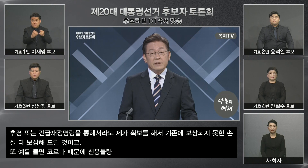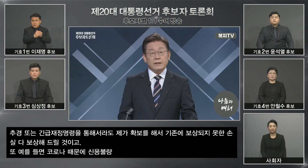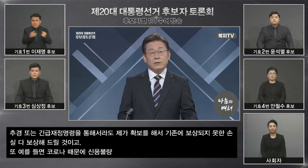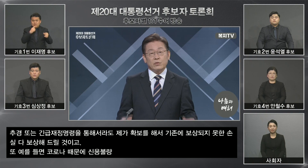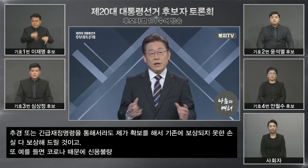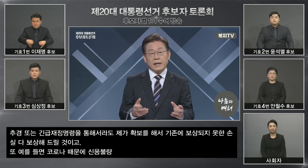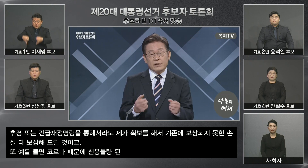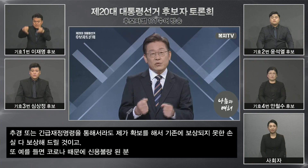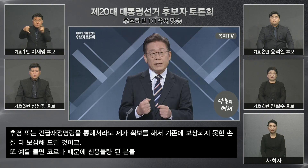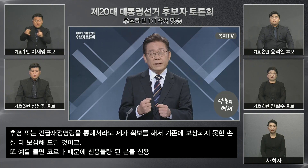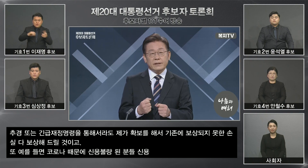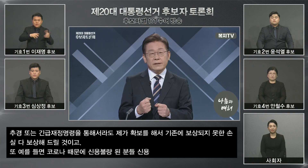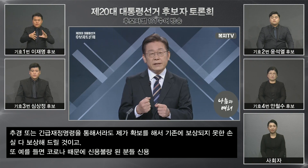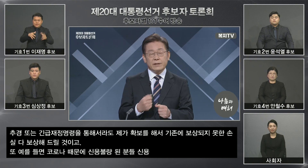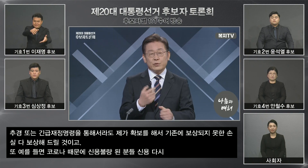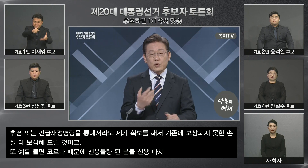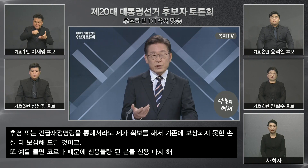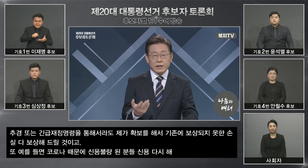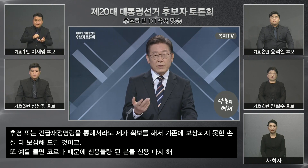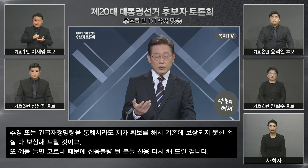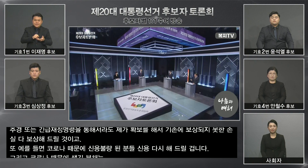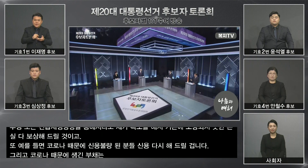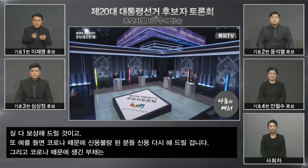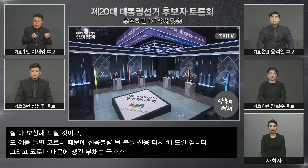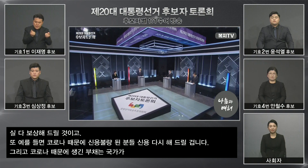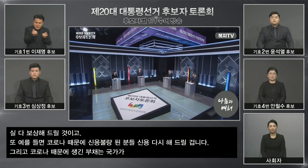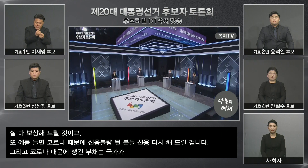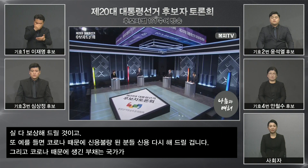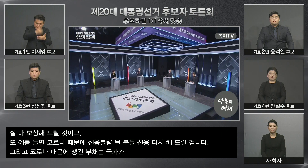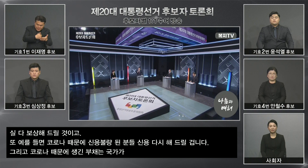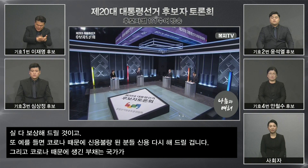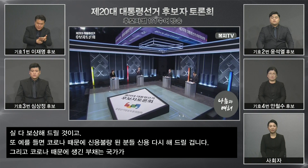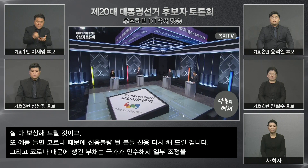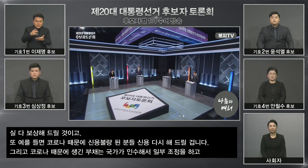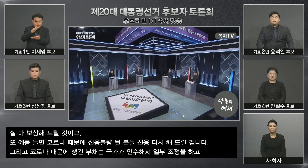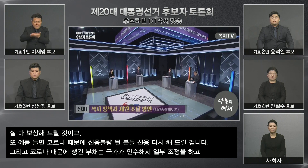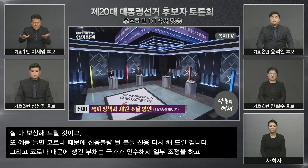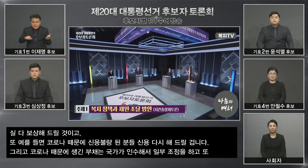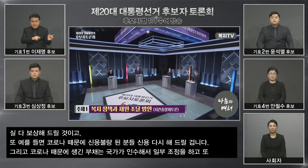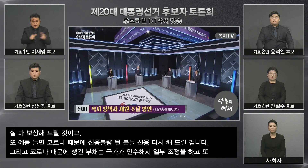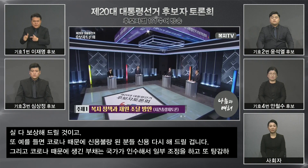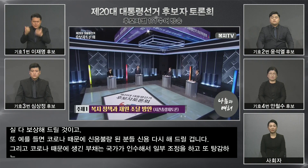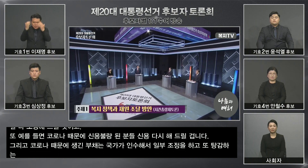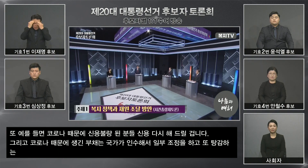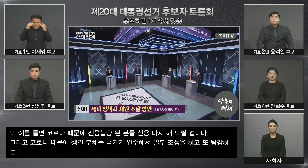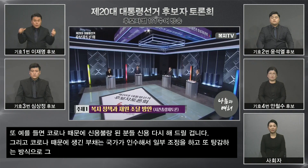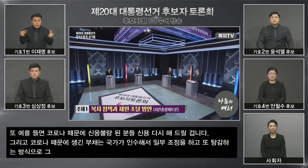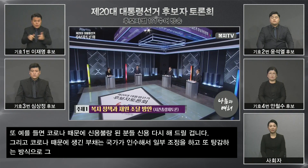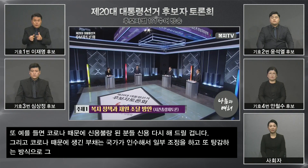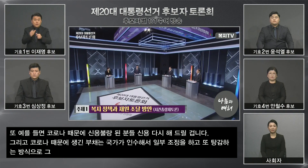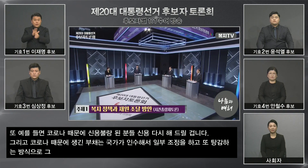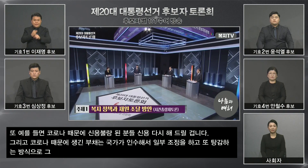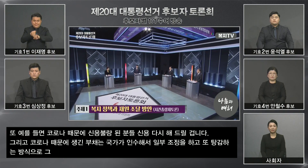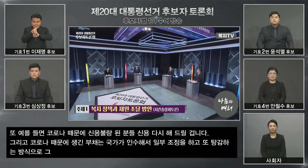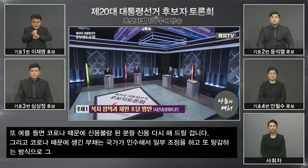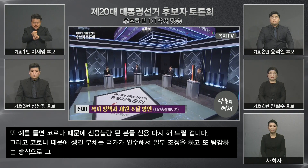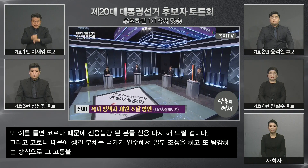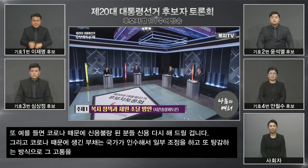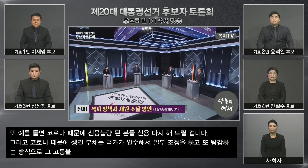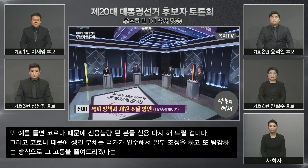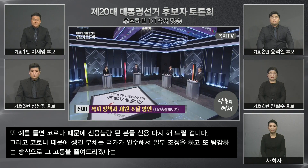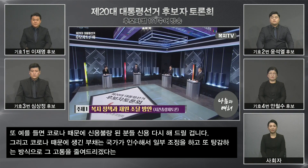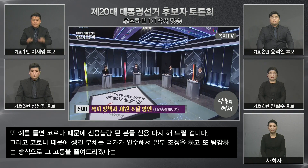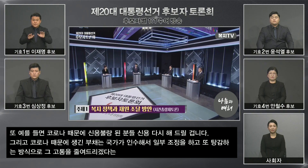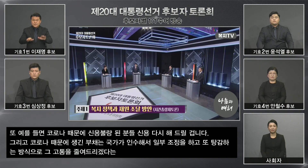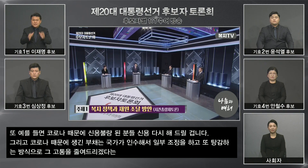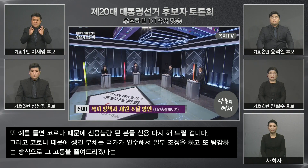부채는 국가가 인수해서 일부 조정을 하고 또 탕감하는 방식으로 그 고통을 줄여드리겠다는 말씀드리고 지금